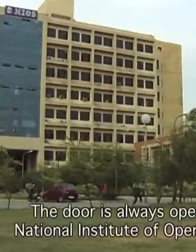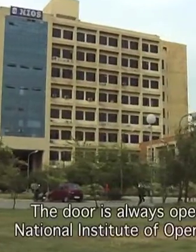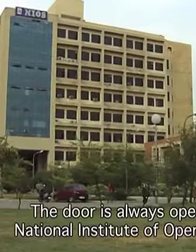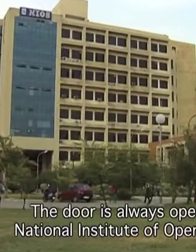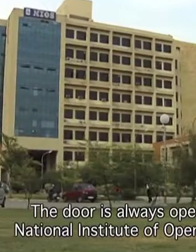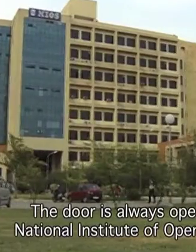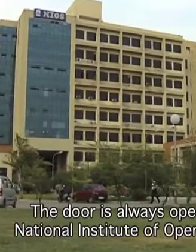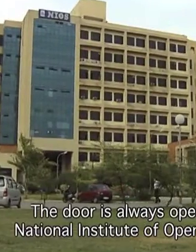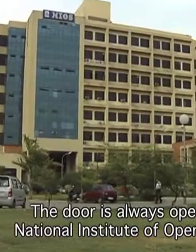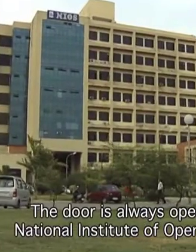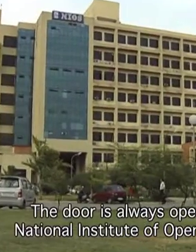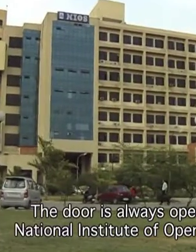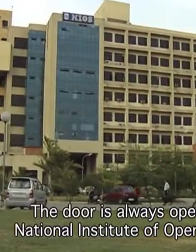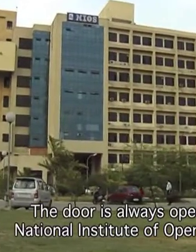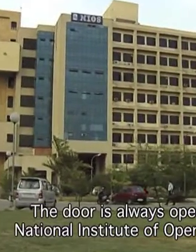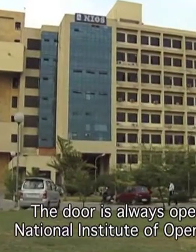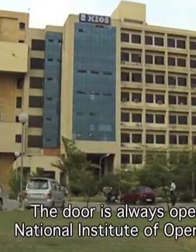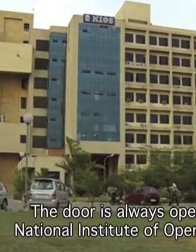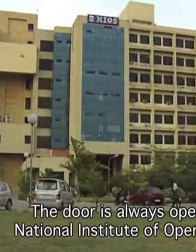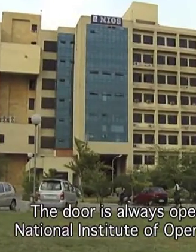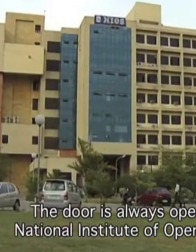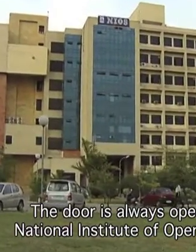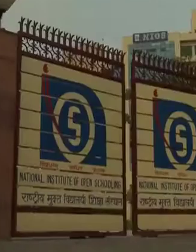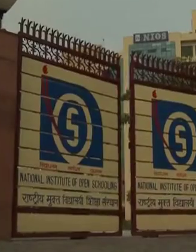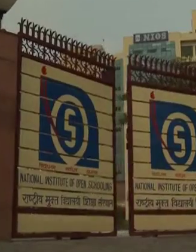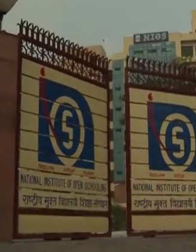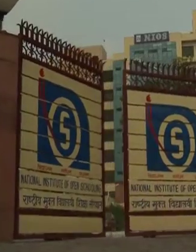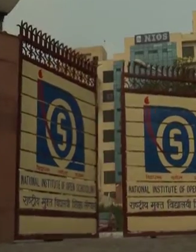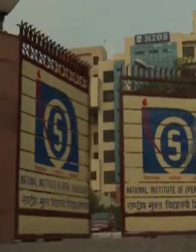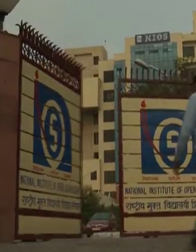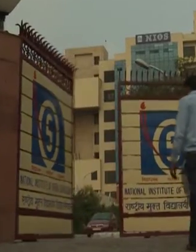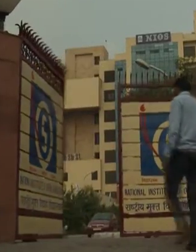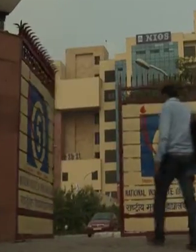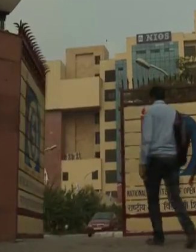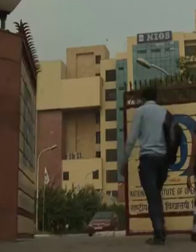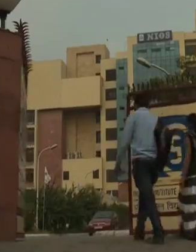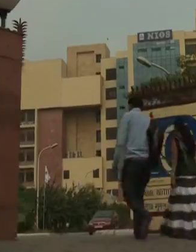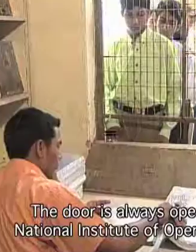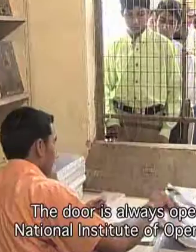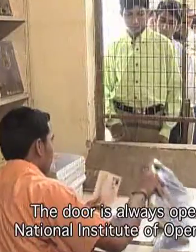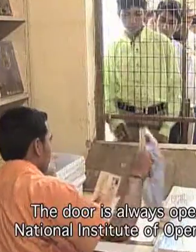राष्ट्रीय मुक्त विद्यालय का है द्वार खुला सबकी